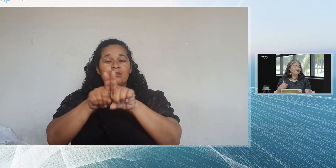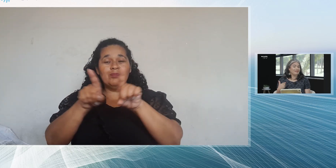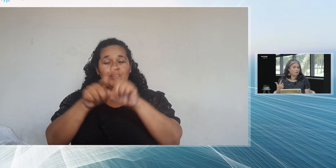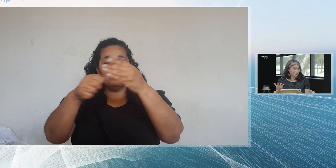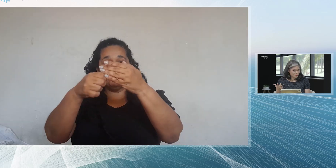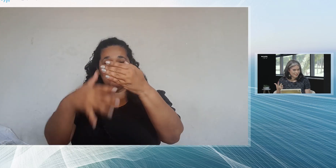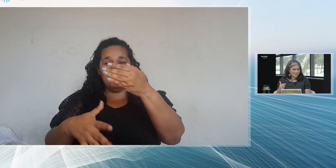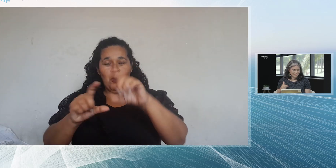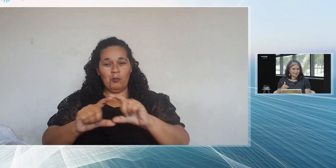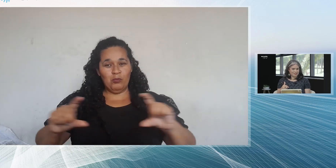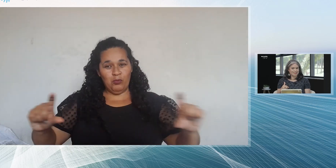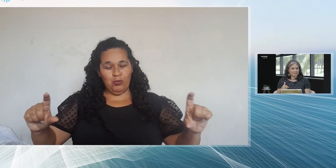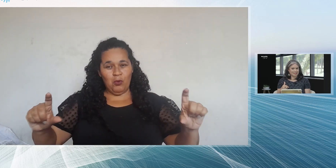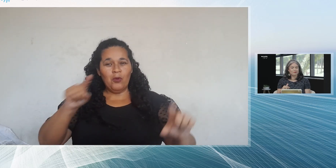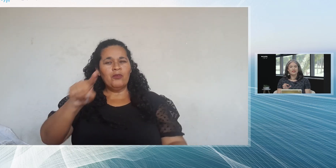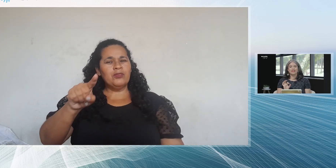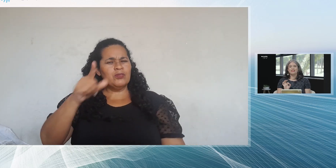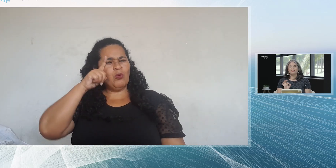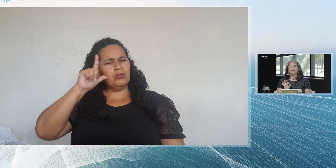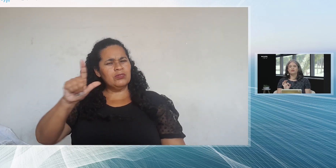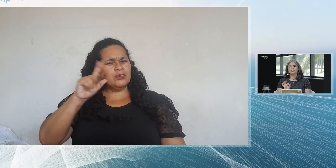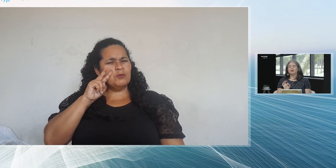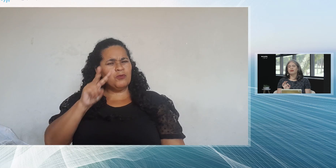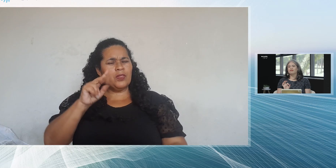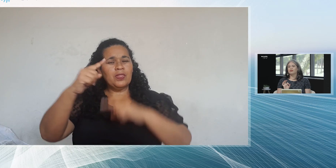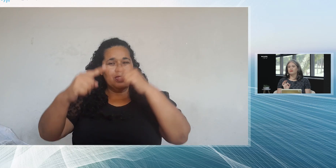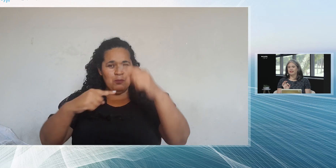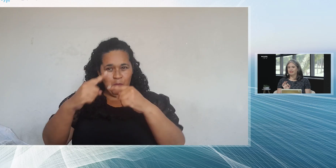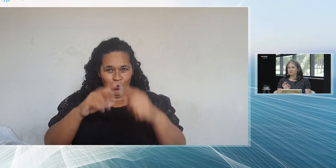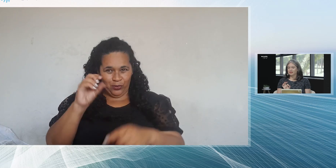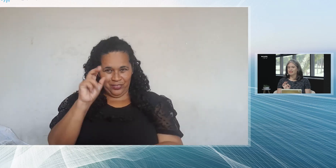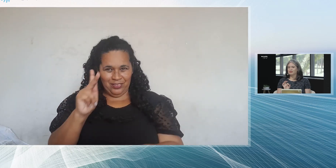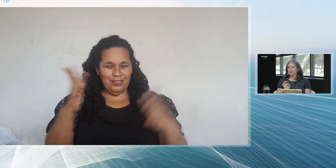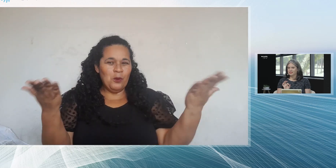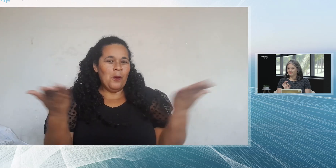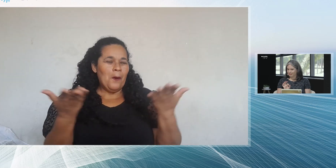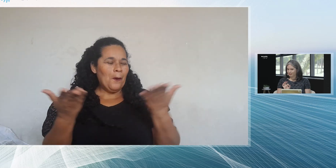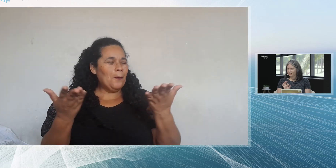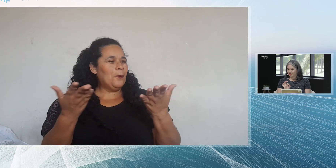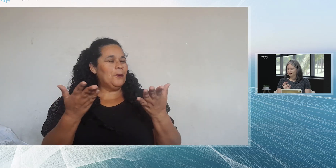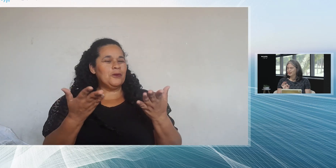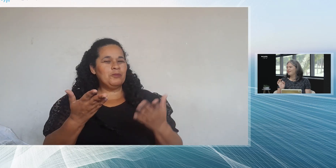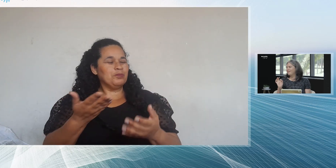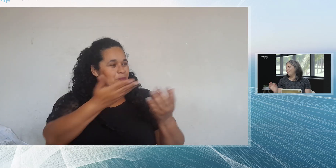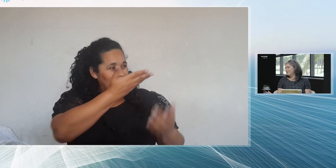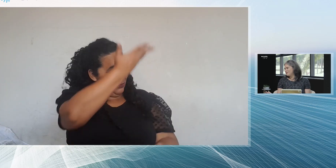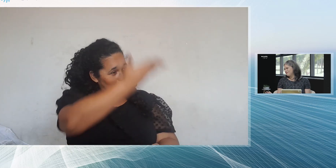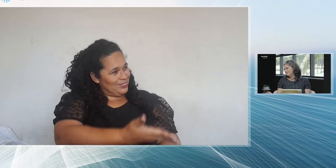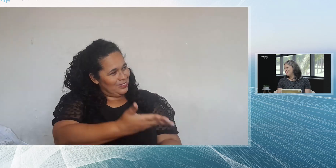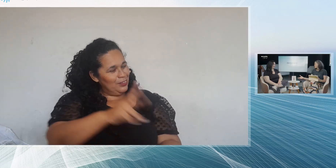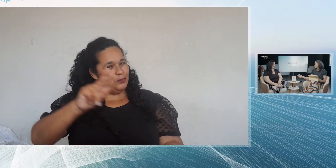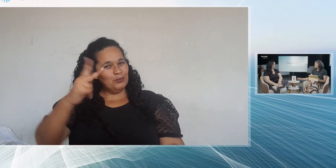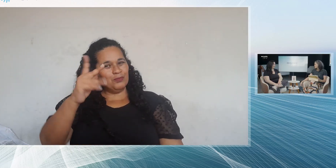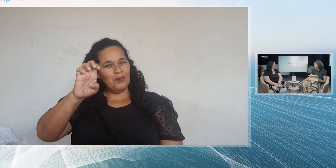acessar depois dessa entrevista, tá? E eu vou deixar a palavra com ela para ela se apresentar, ok?